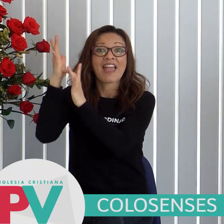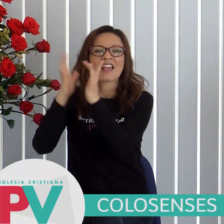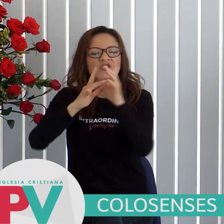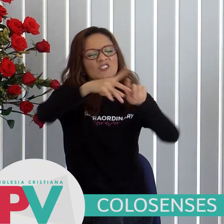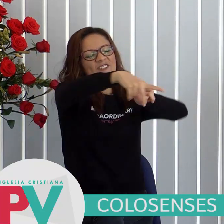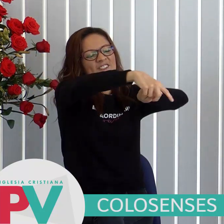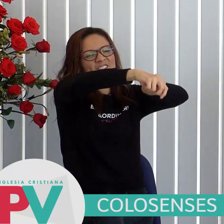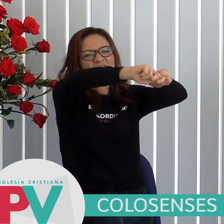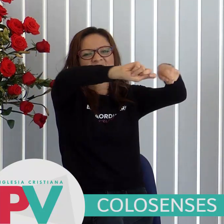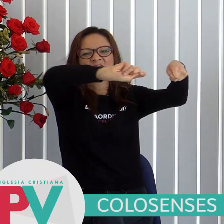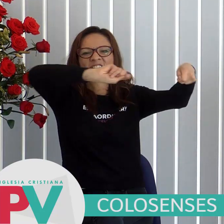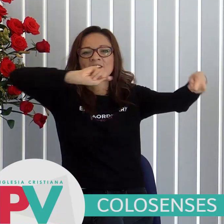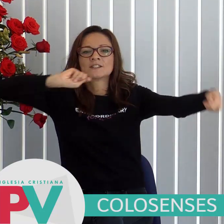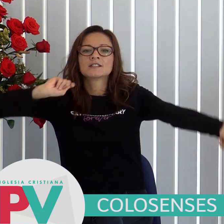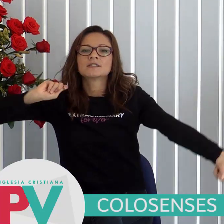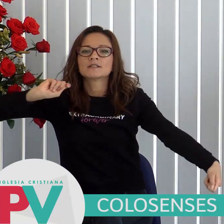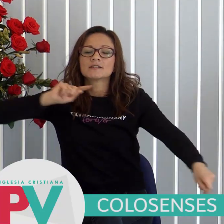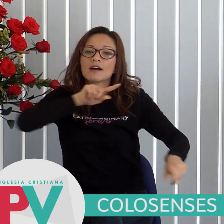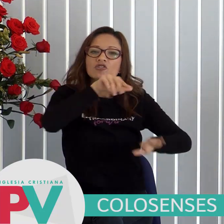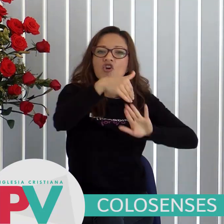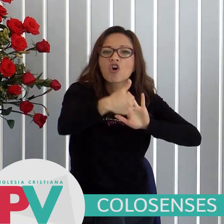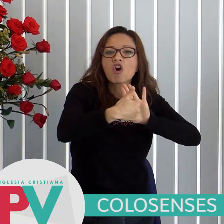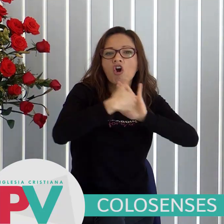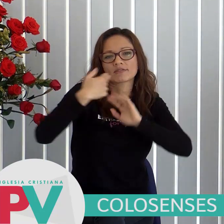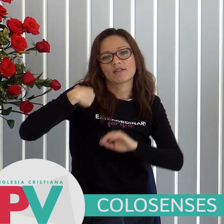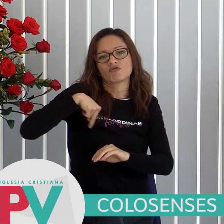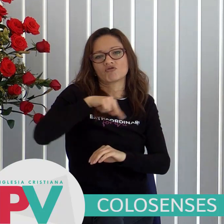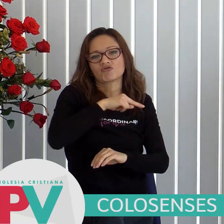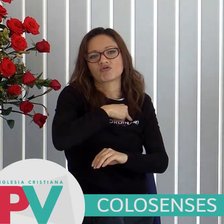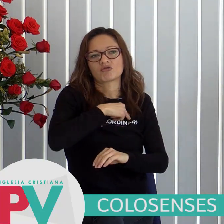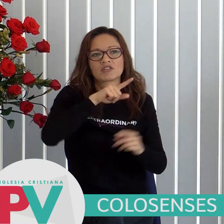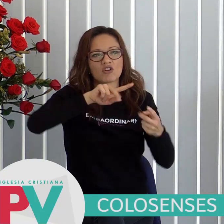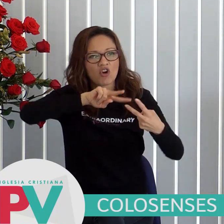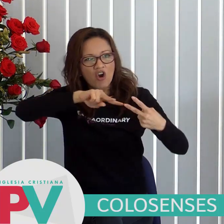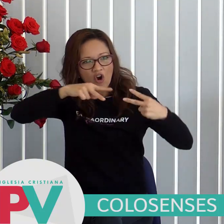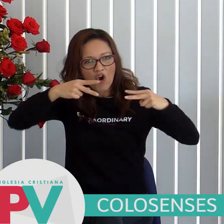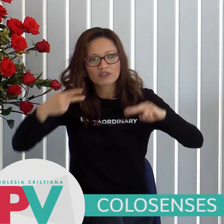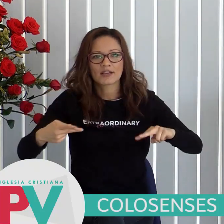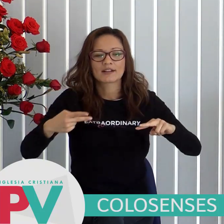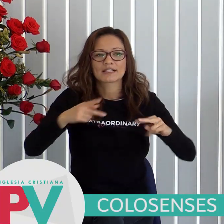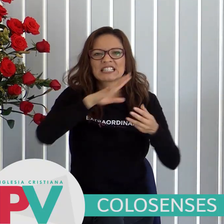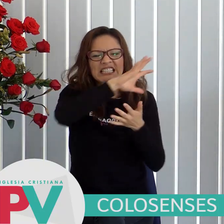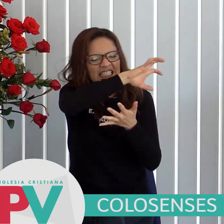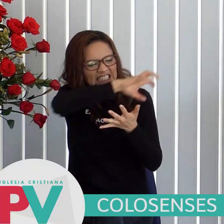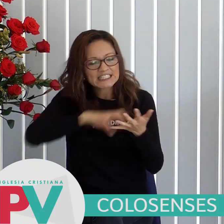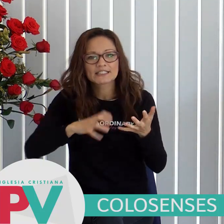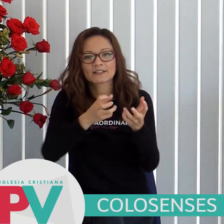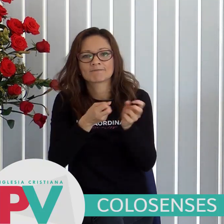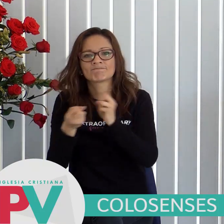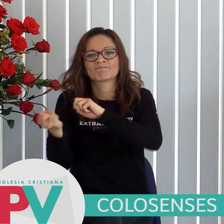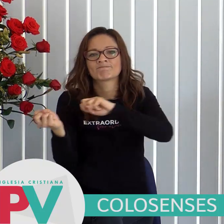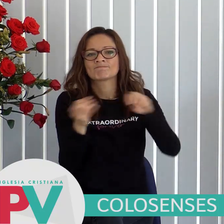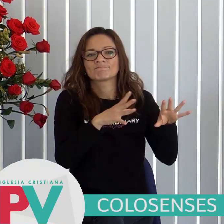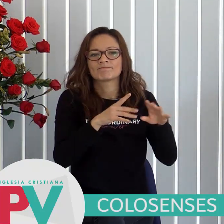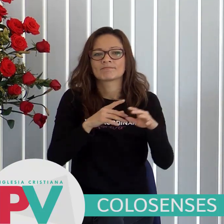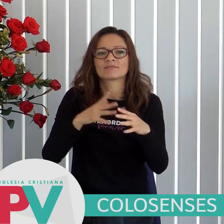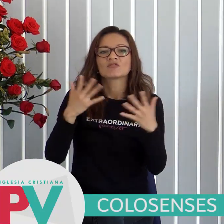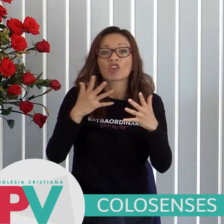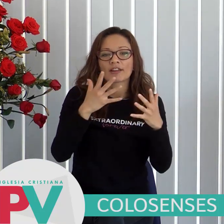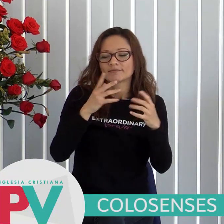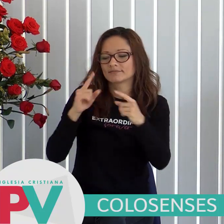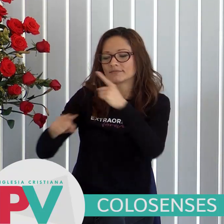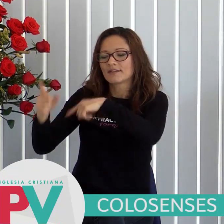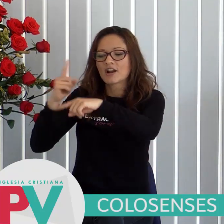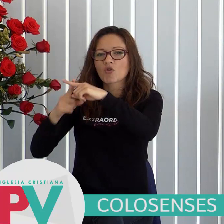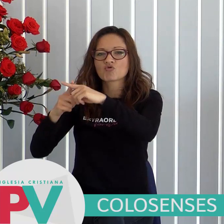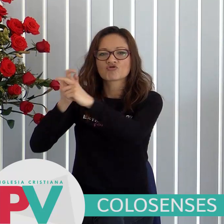que había contra nosotros, que nos era contraria, quitándola de en medio y clavándola